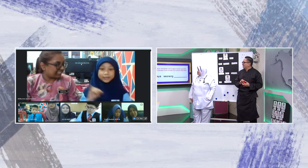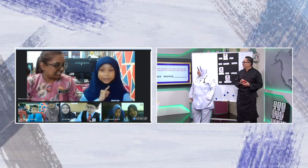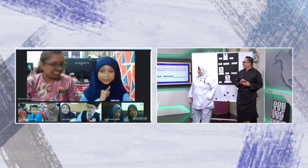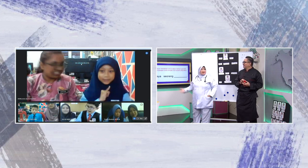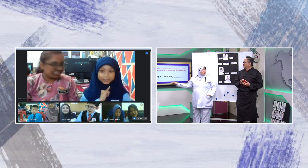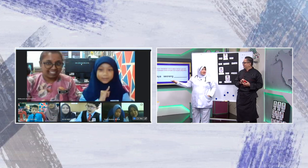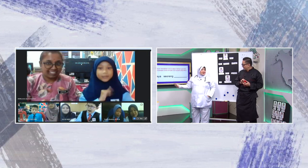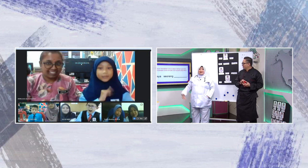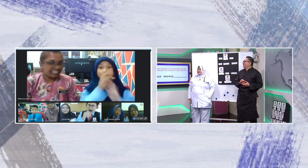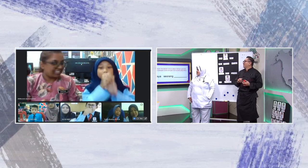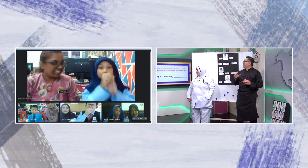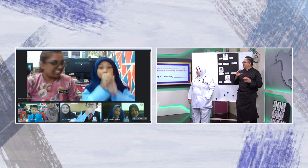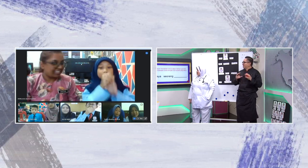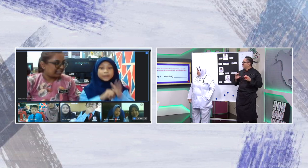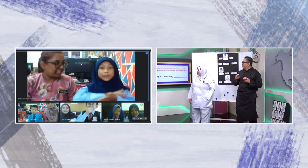bercita-cita